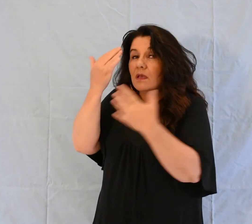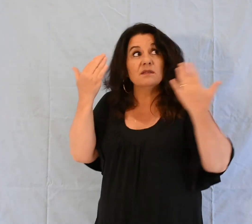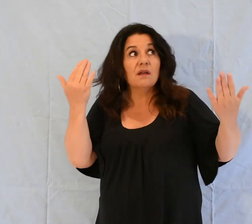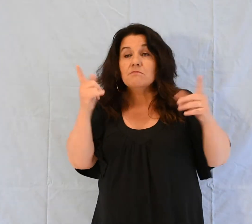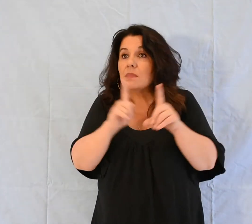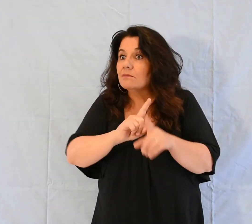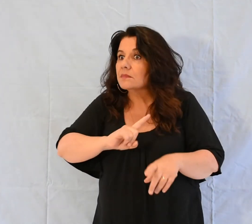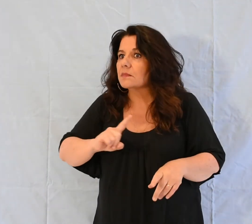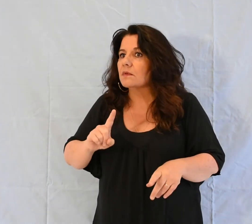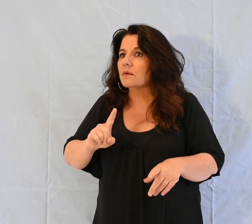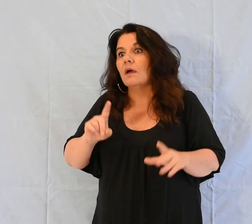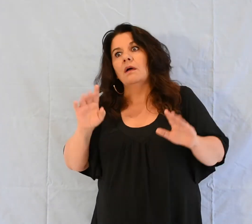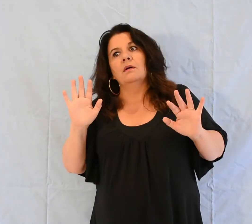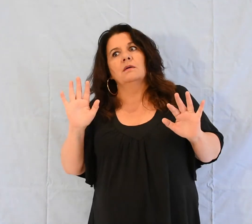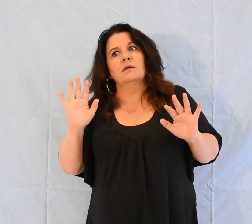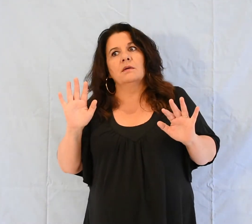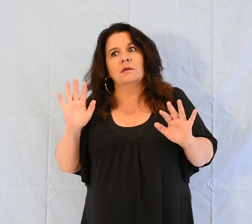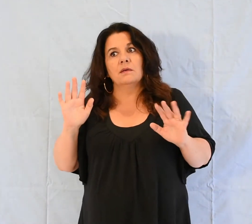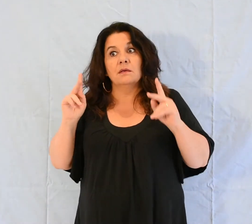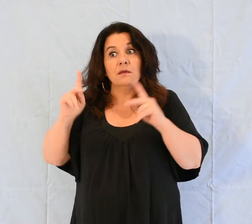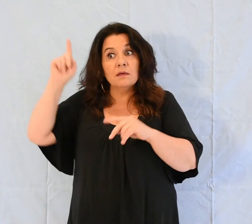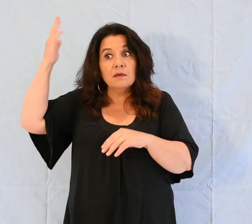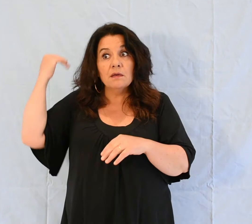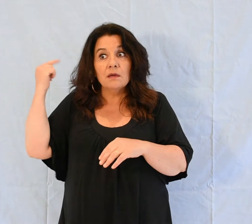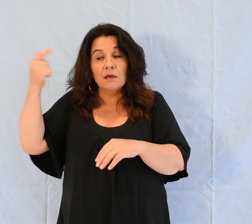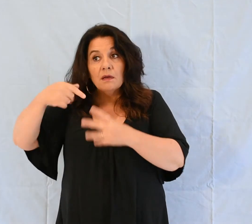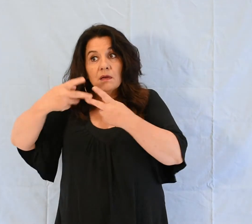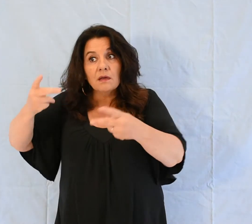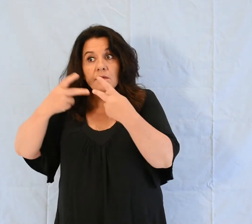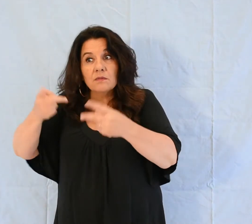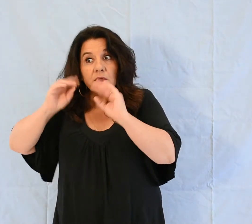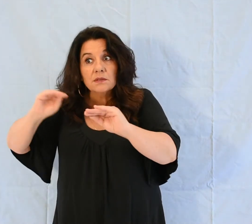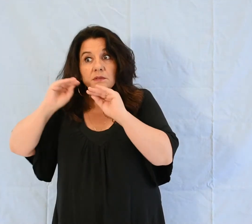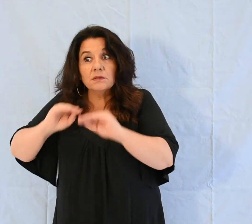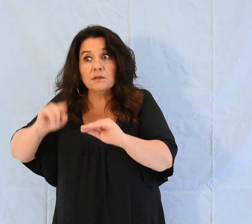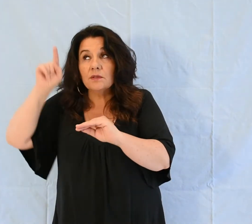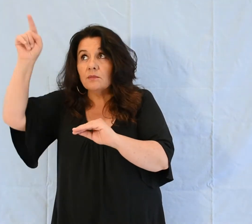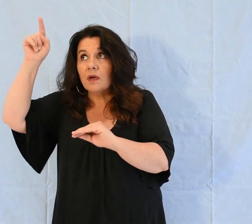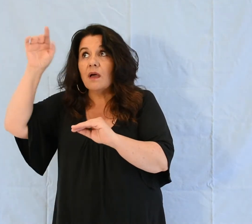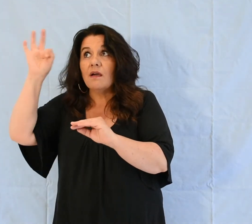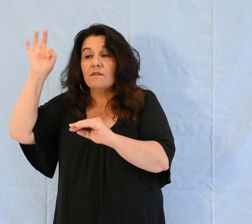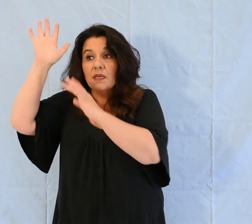Si du moins l'annonce et l'enseignement que vous avez reçu à son sujet s'accordent à la vérité qui est en